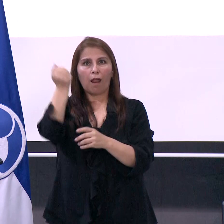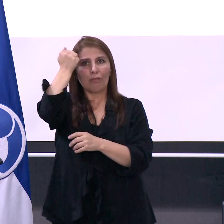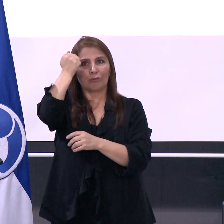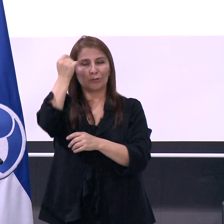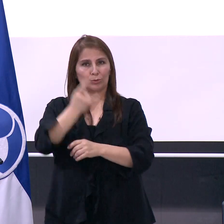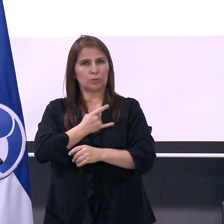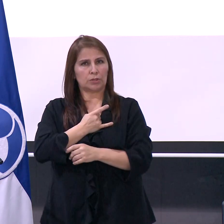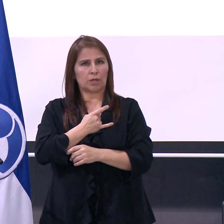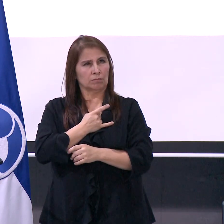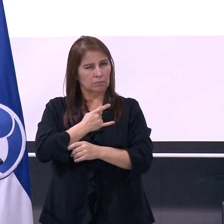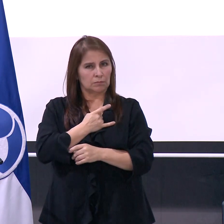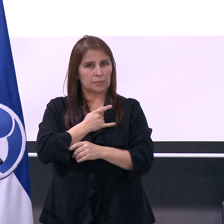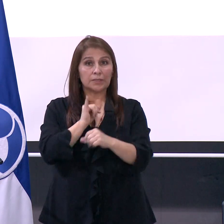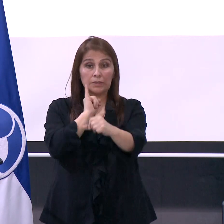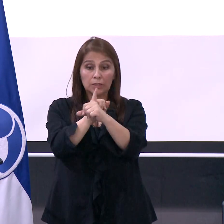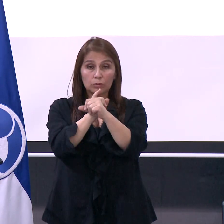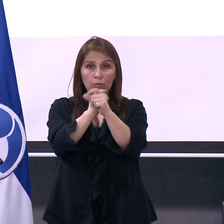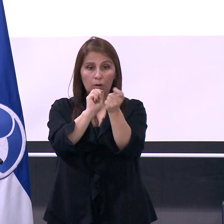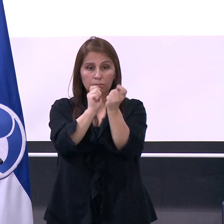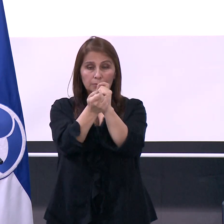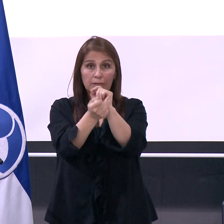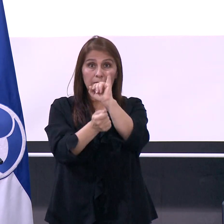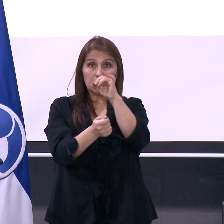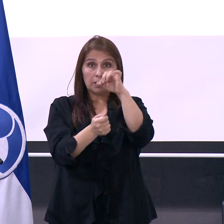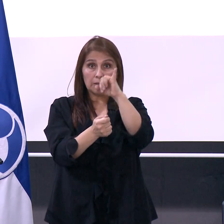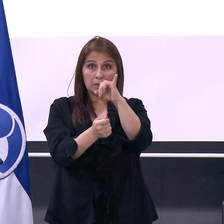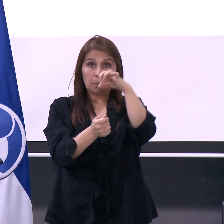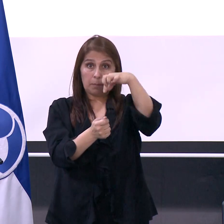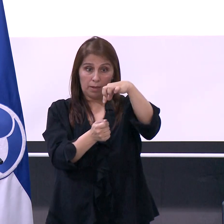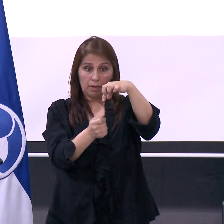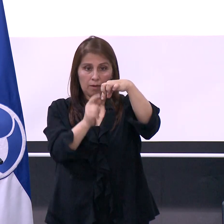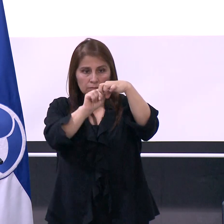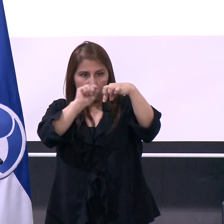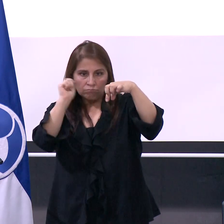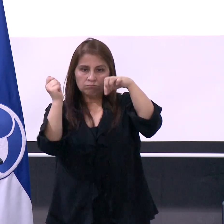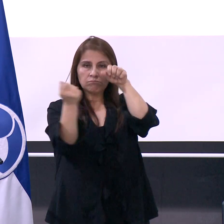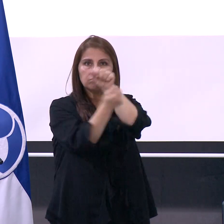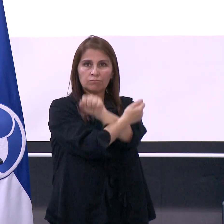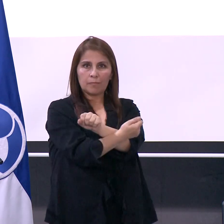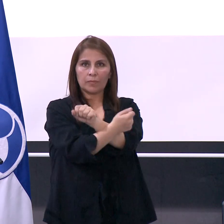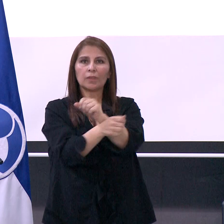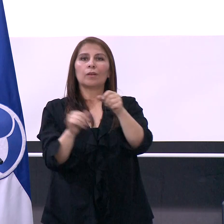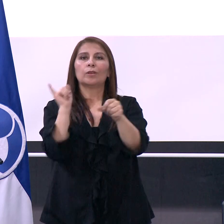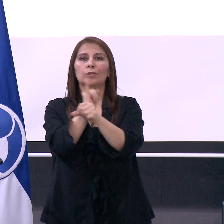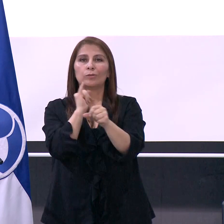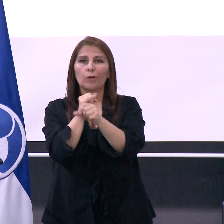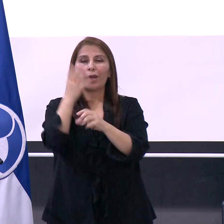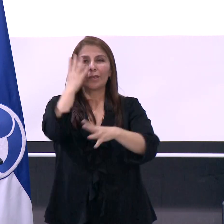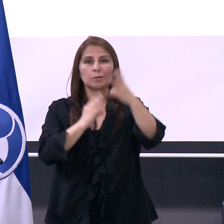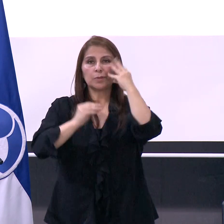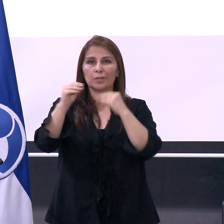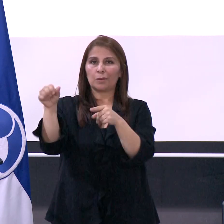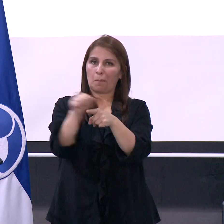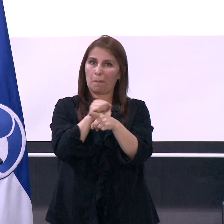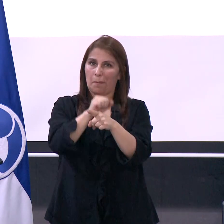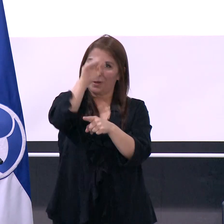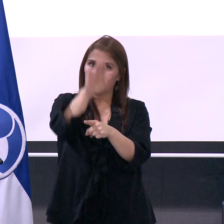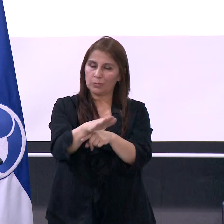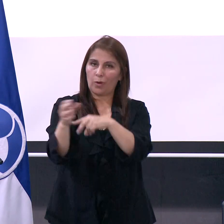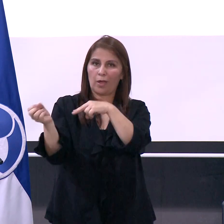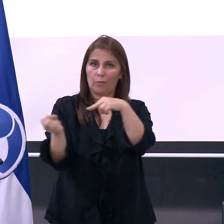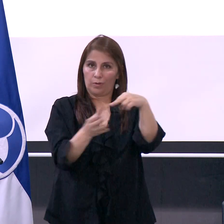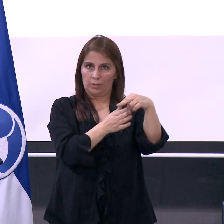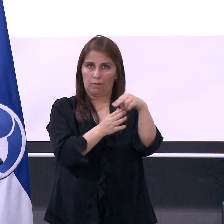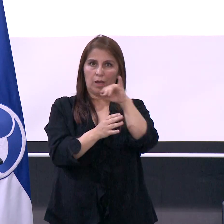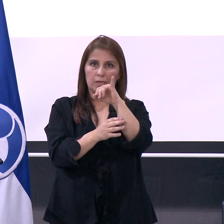reestructurando ese instituto del ipe en un centro de investigación y experimentación educativa el xi y xiii